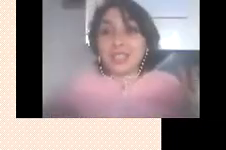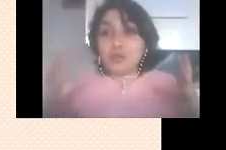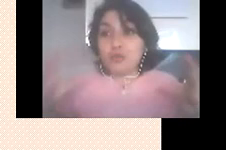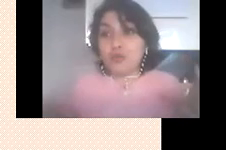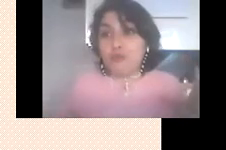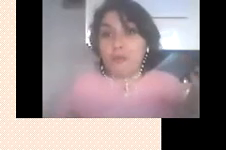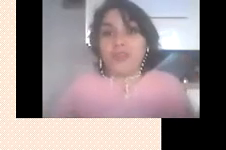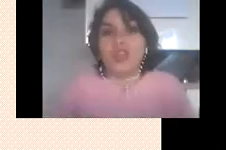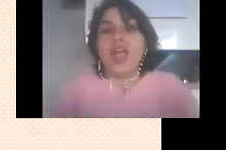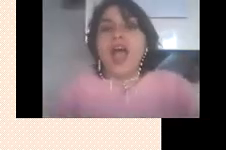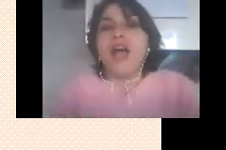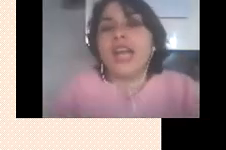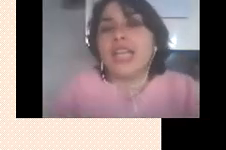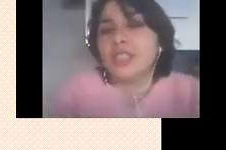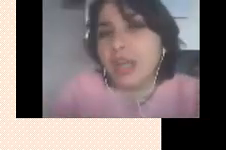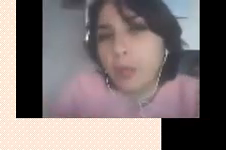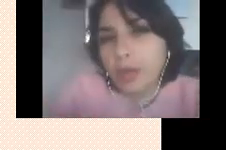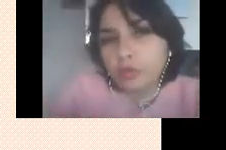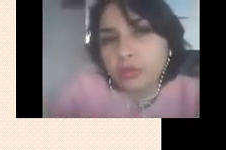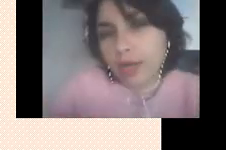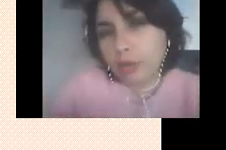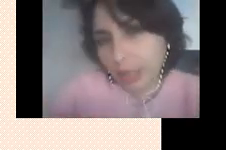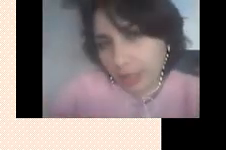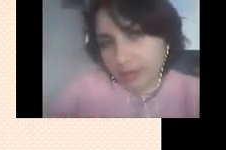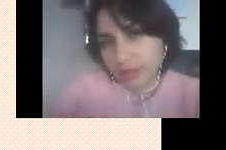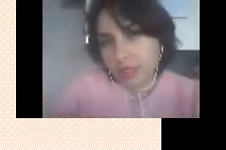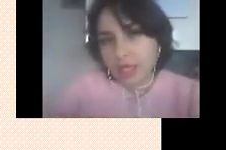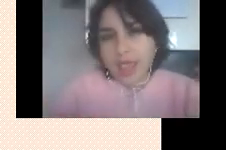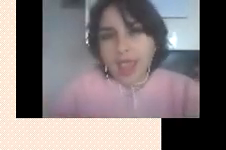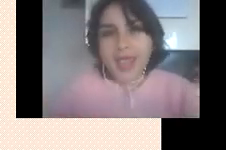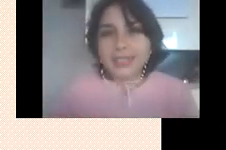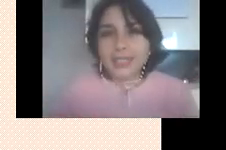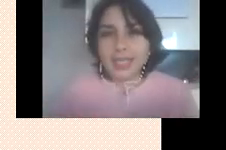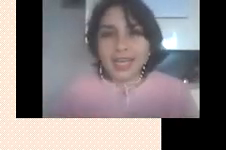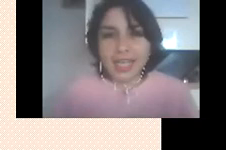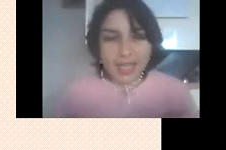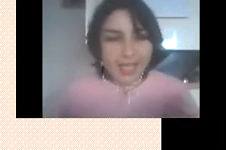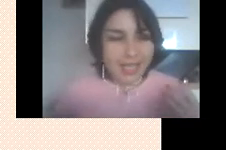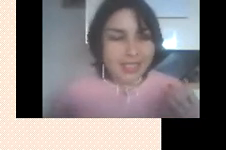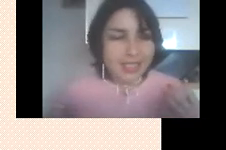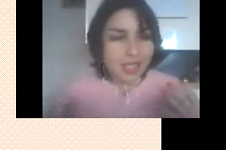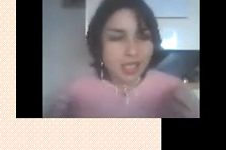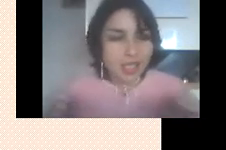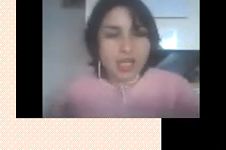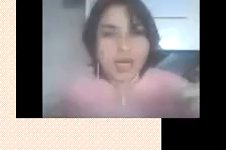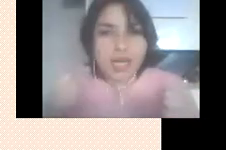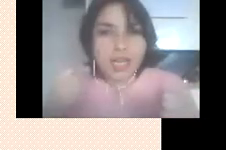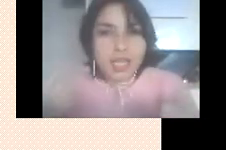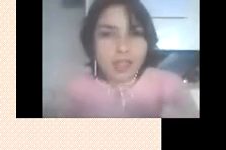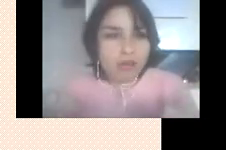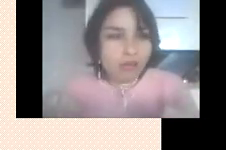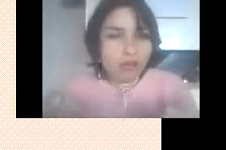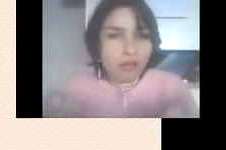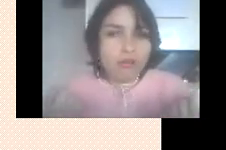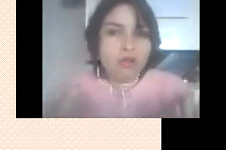¿cierto? Está haciendo un globo. Ahora, si yo les preguntara a ustedes, ¿el chicle es